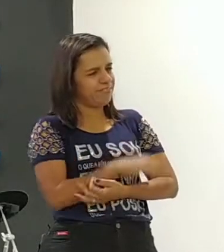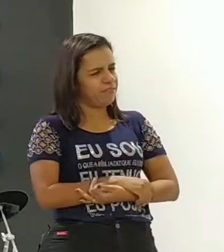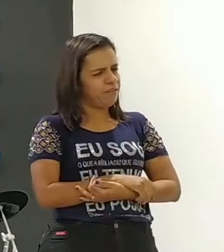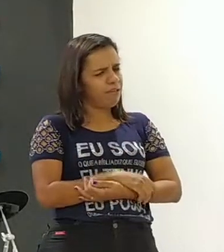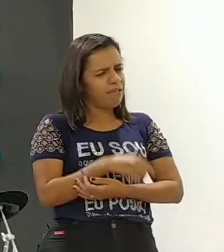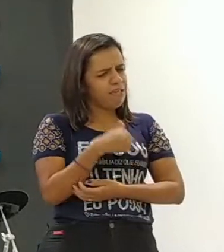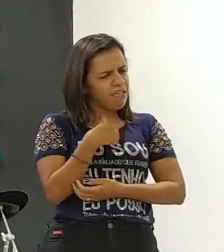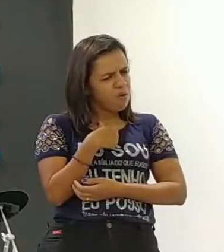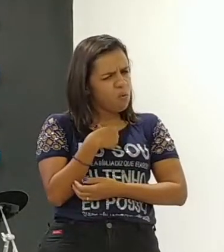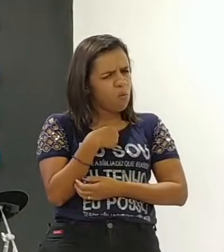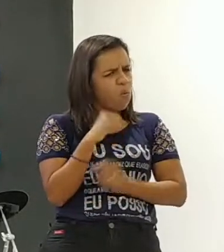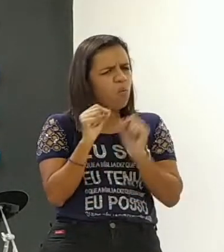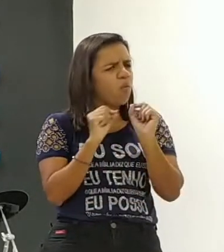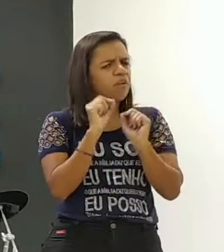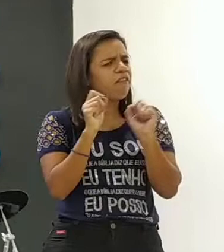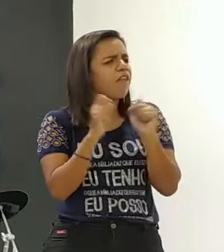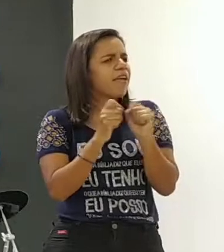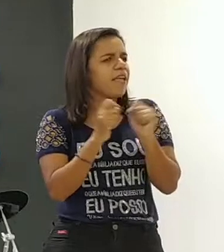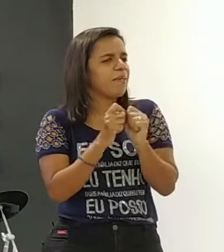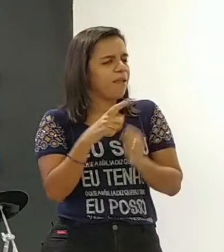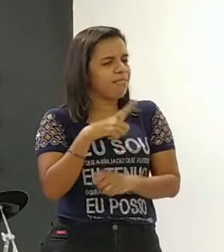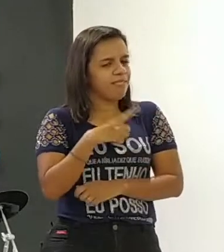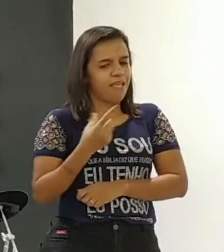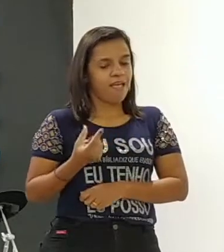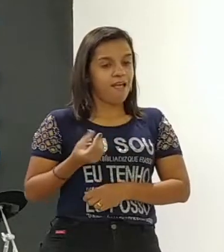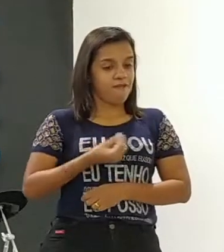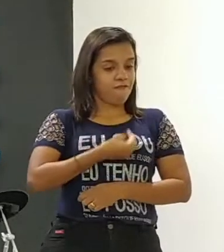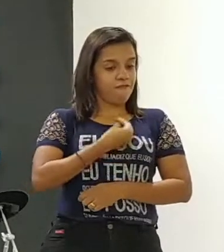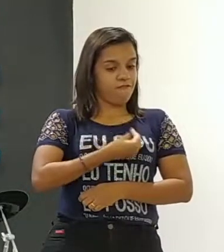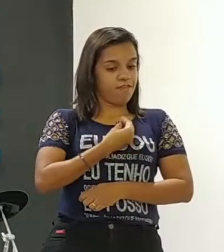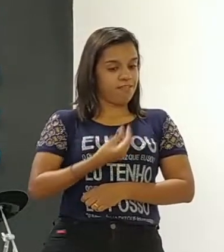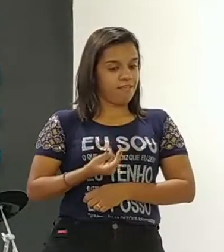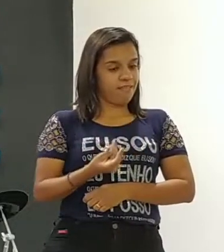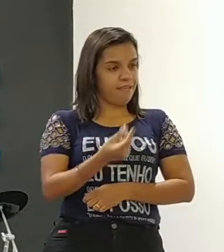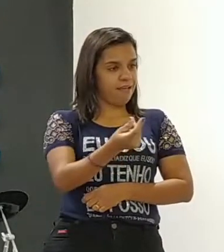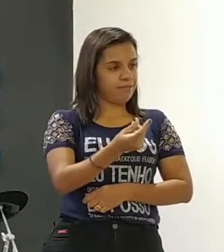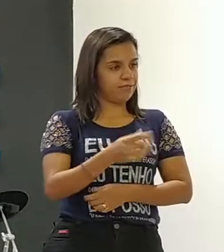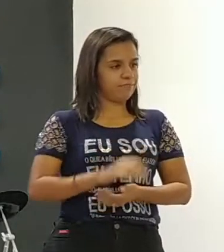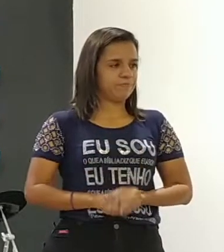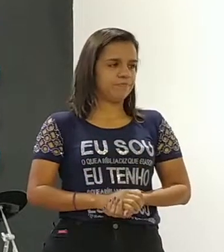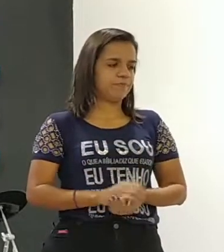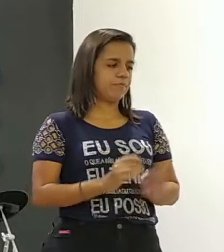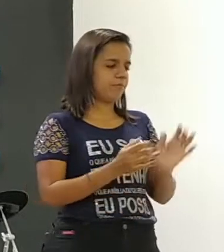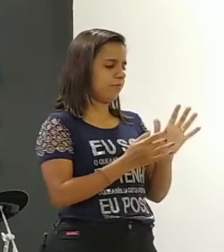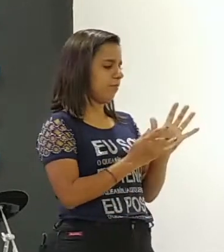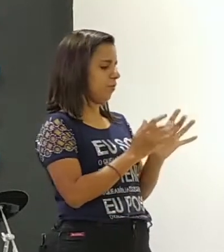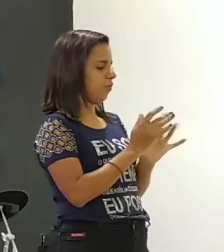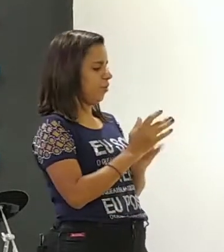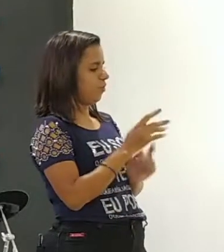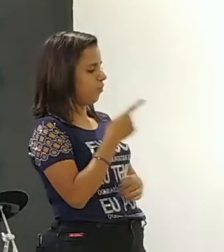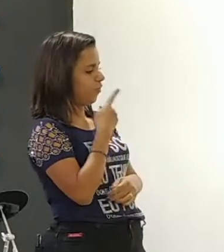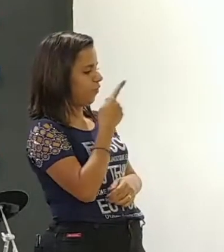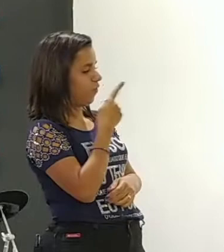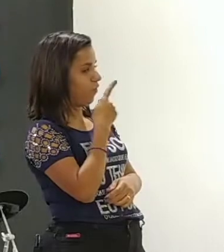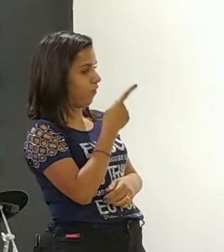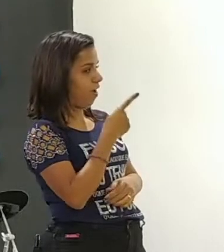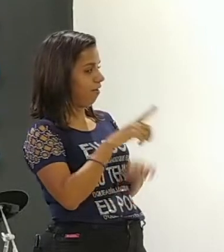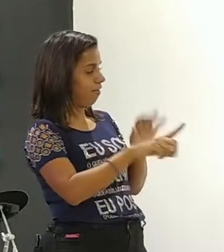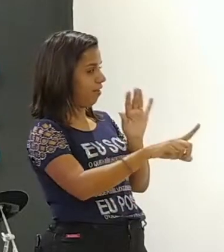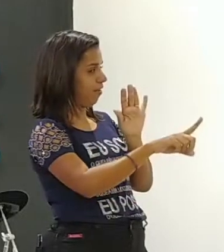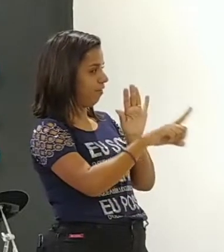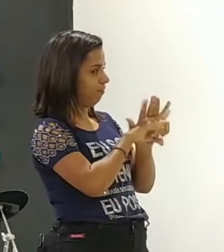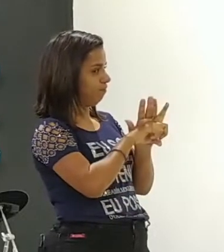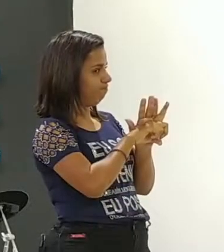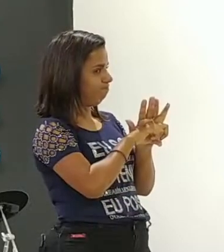que farei para herdar a vida eterna? Jesus então vira para ele e fala para ele algumas partes da